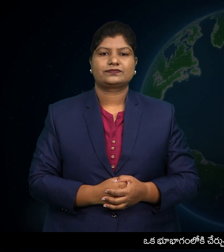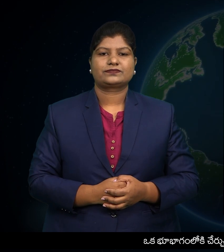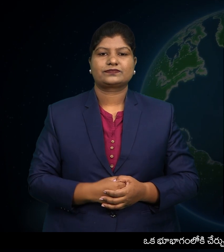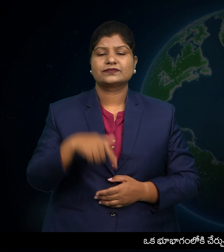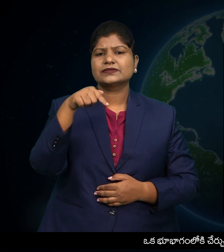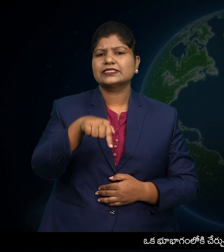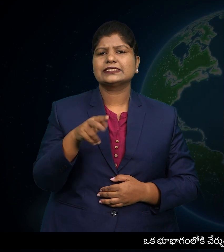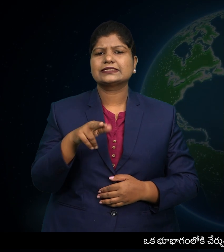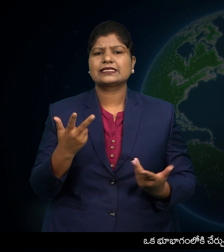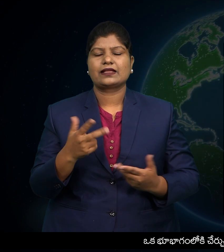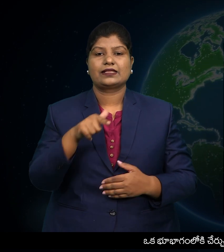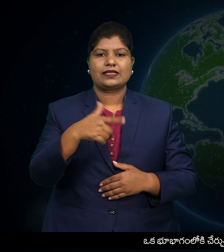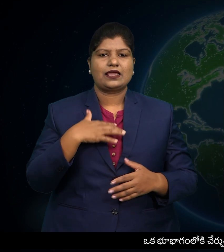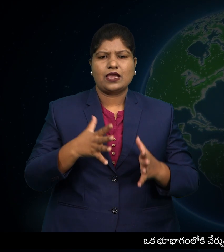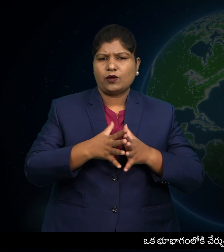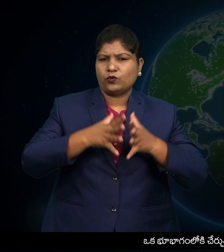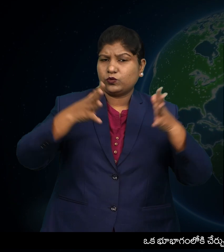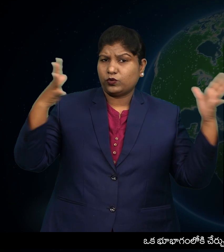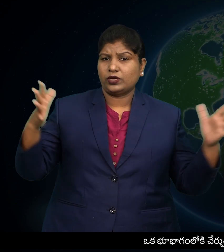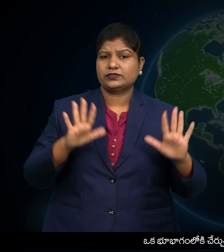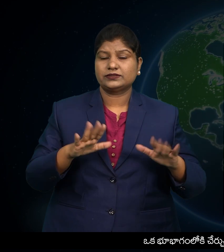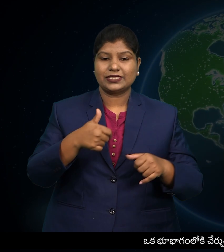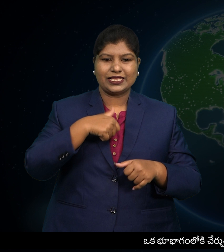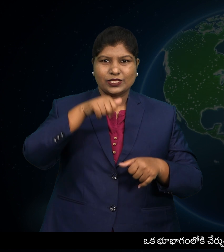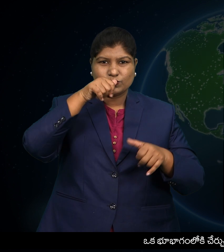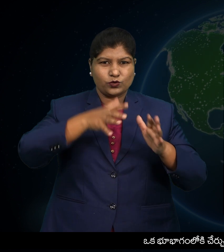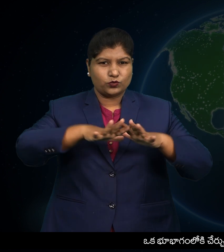ఒక భూభాగంలోకి చేర్చుకుని వచ్చిన సముద్రపు పెద్ద ప్రవాహం.